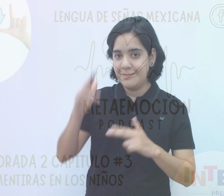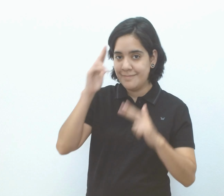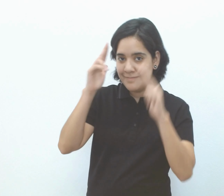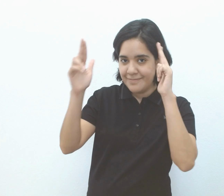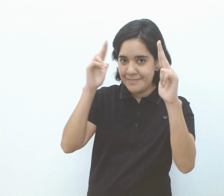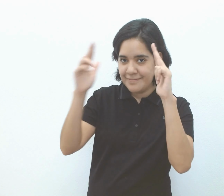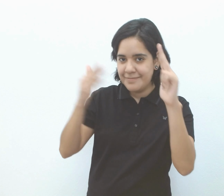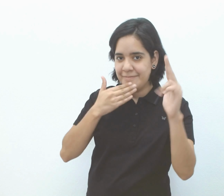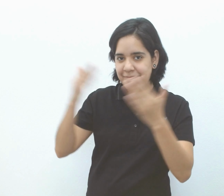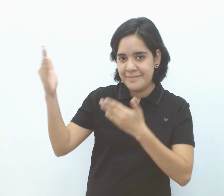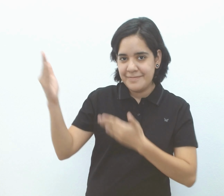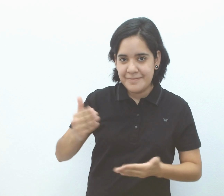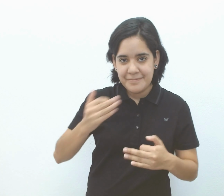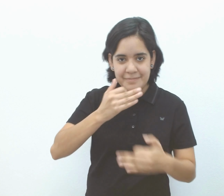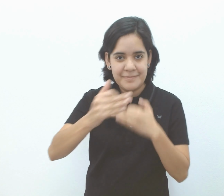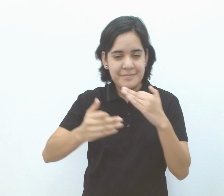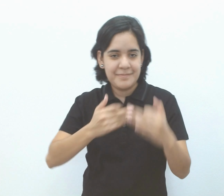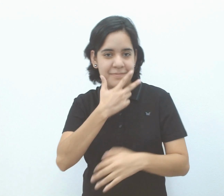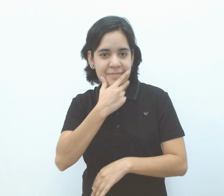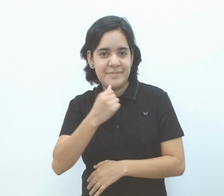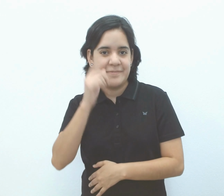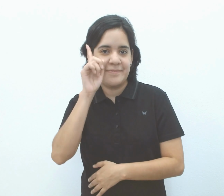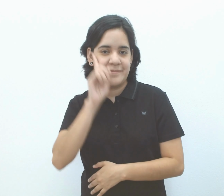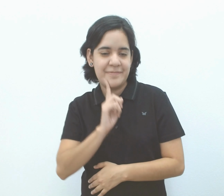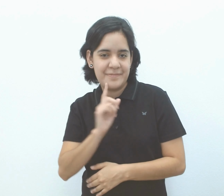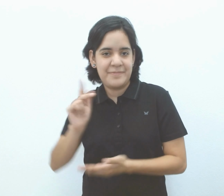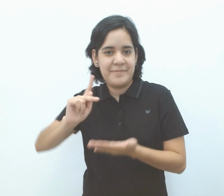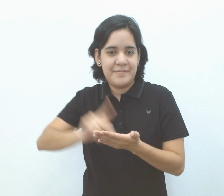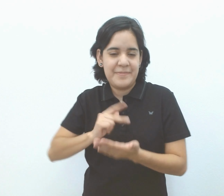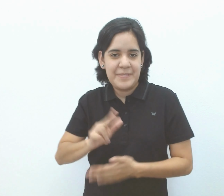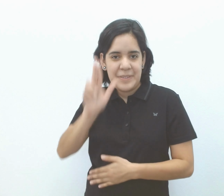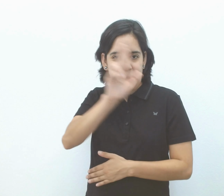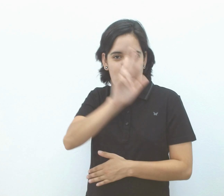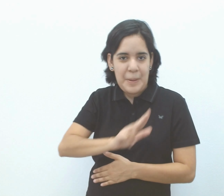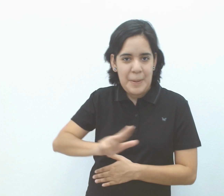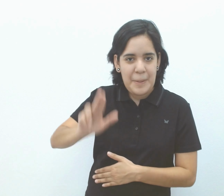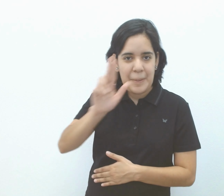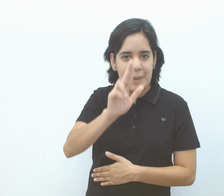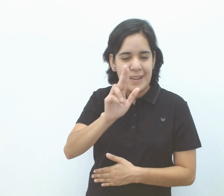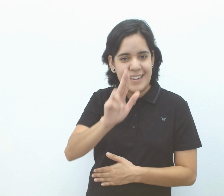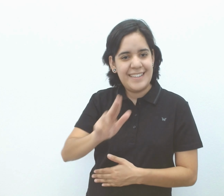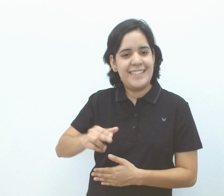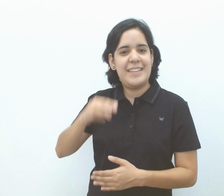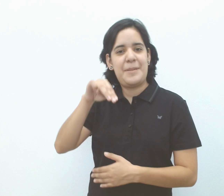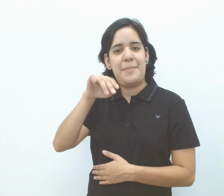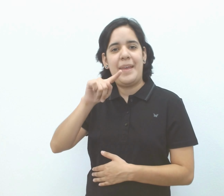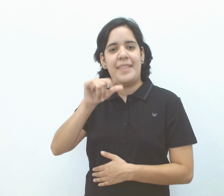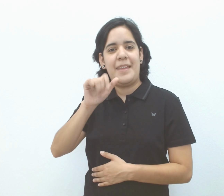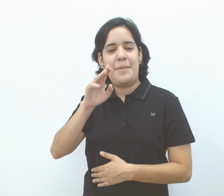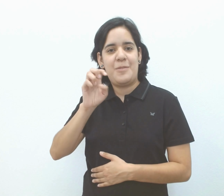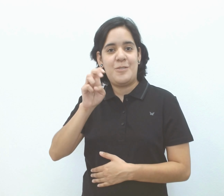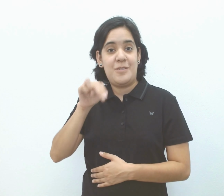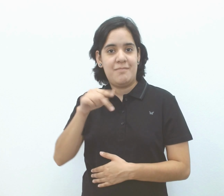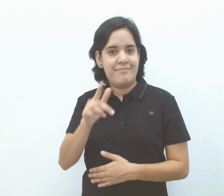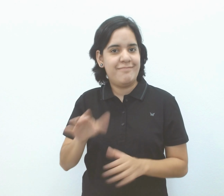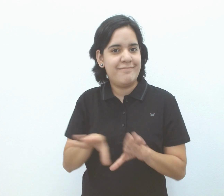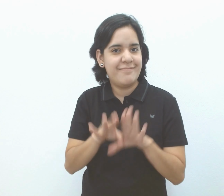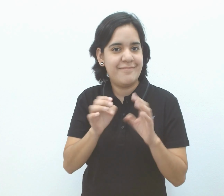Hola, hola, bienvenidos y bienvenidas a un martes más de Mete Emoción. ¿Cómo están sus cubetas el día de hoy? ¿Listos para empezar? El día de hoy